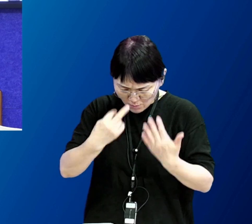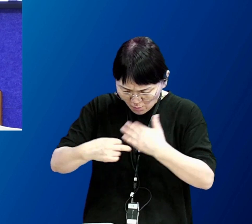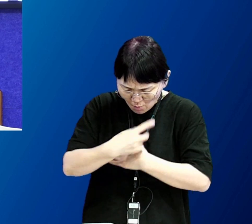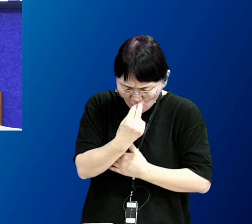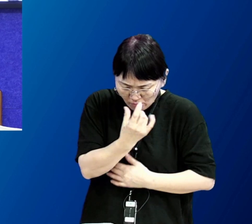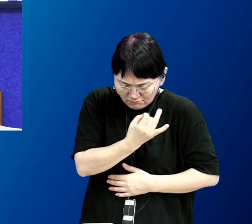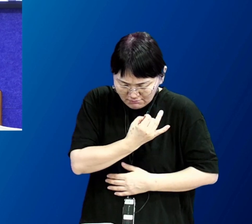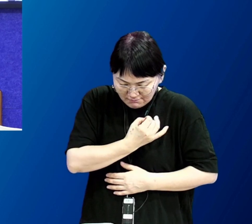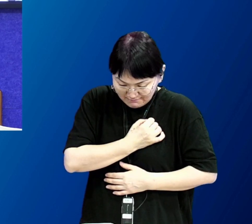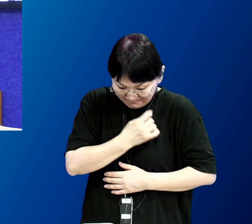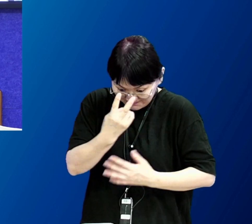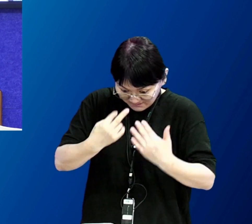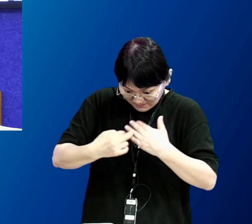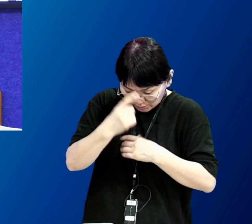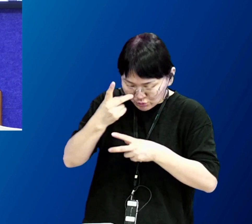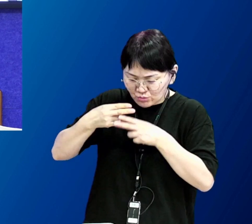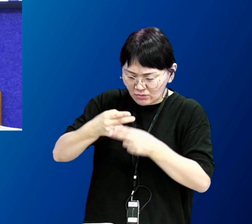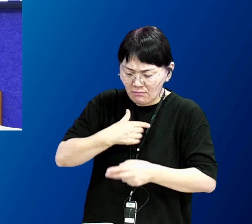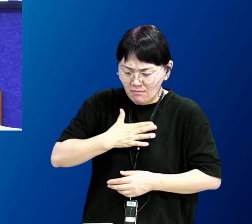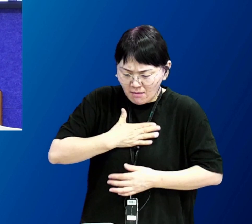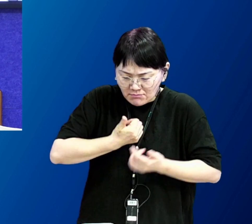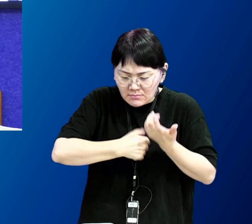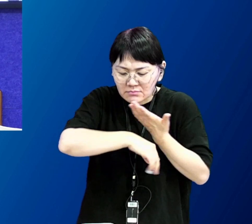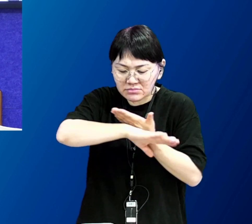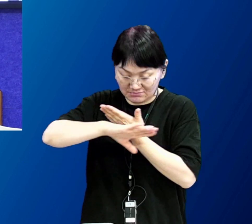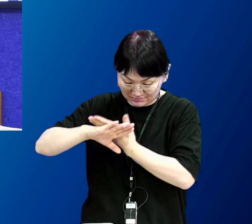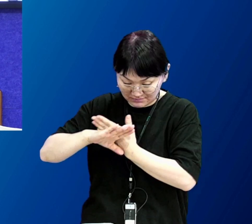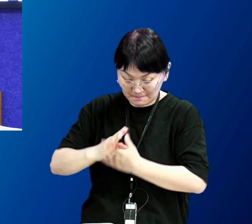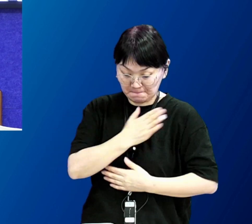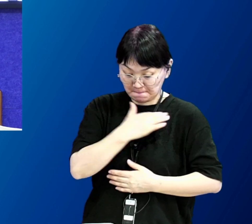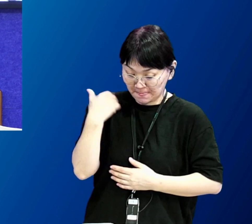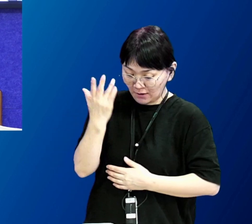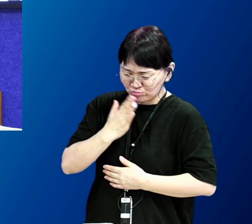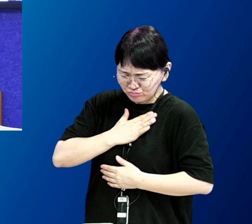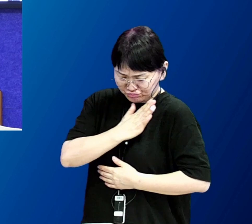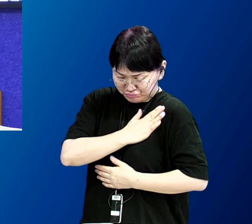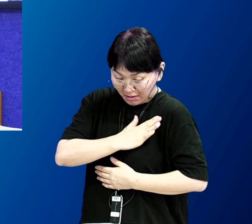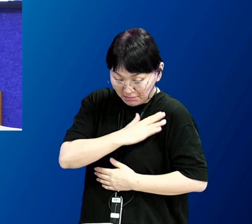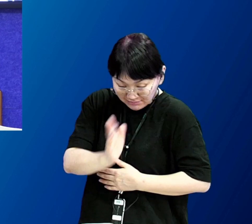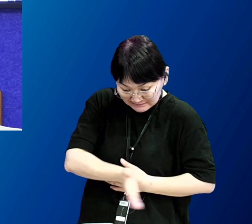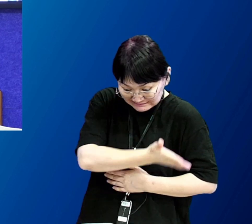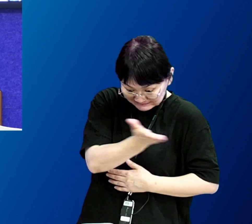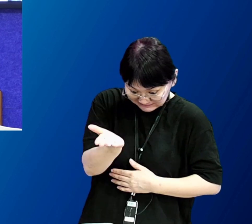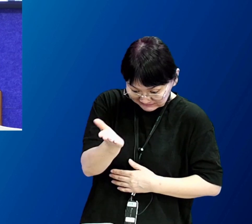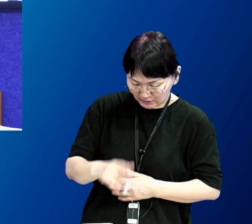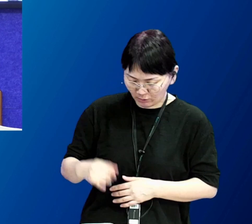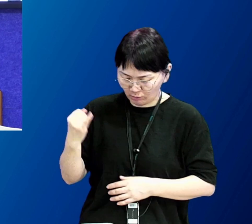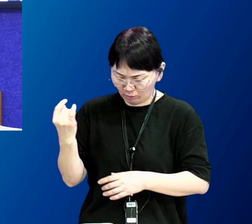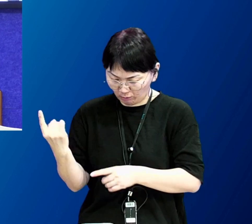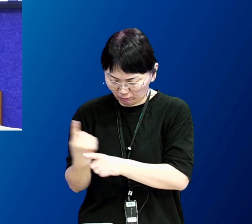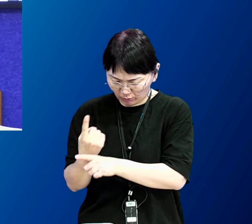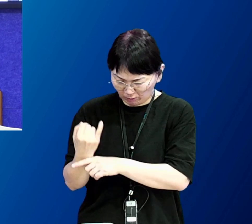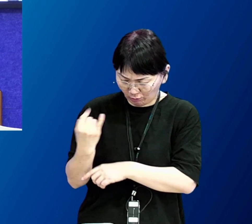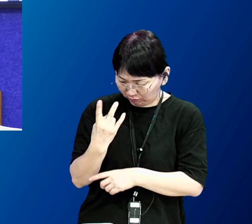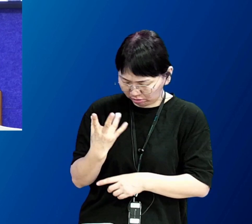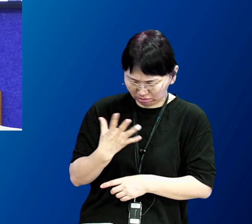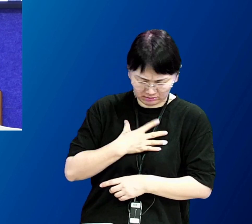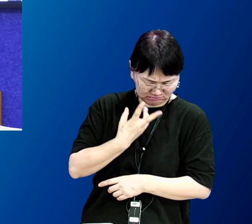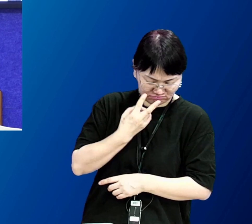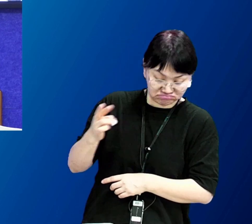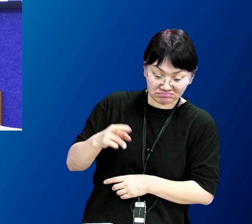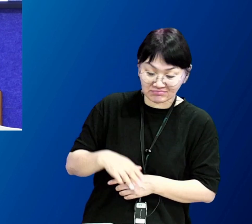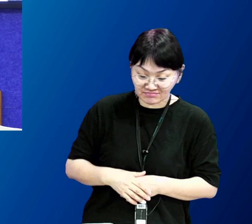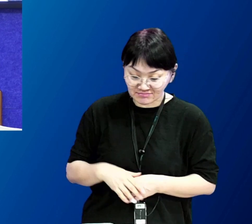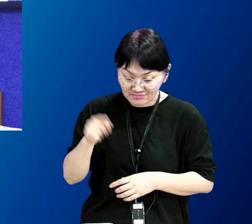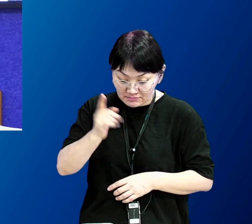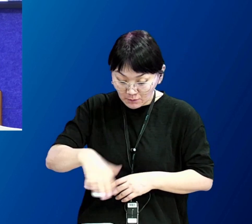Бишрэлтнүүдийнхэн амийг хамгаалдаг. Эзнийг хайрлагч та нар буруу мөг үзэн яд. Тэр